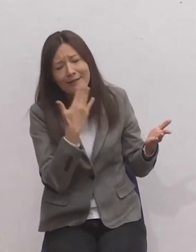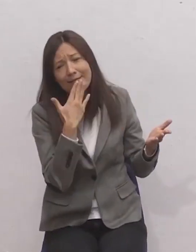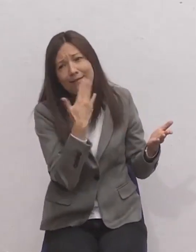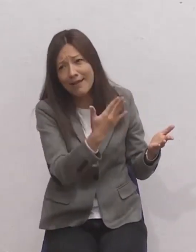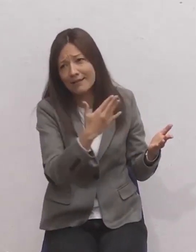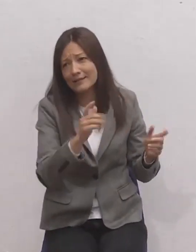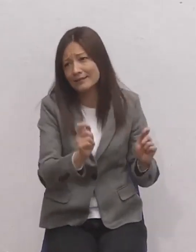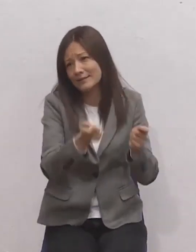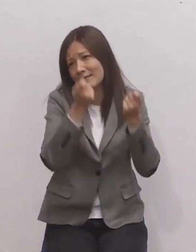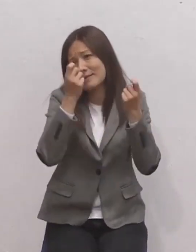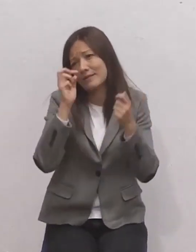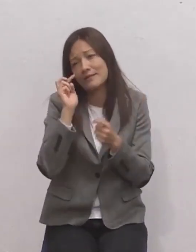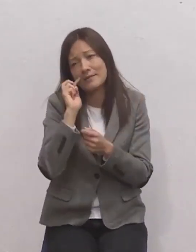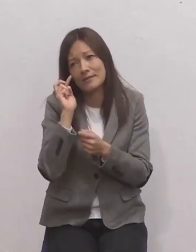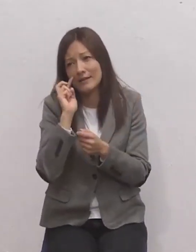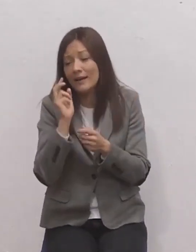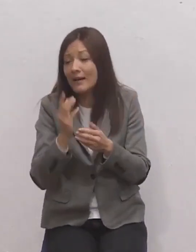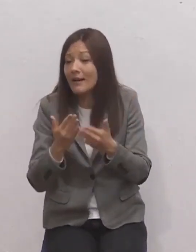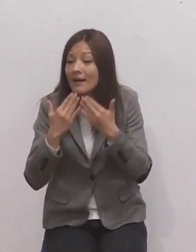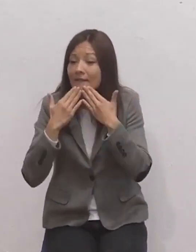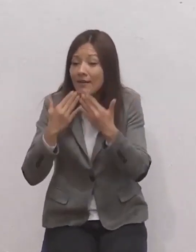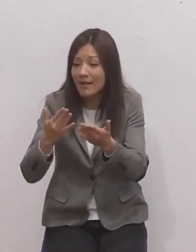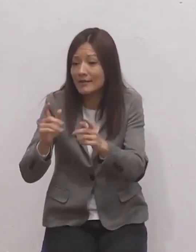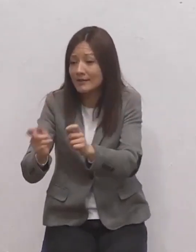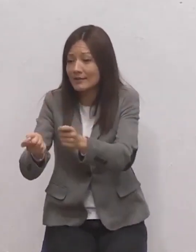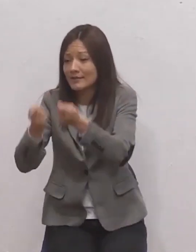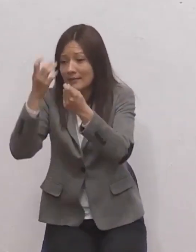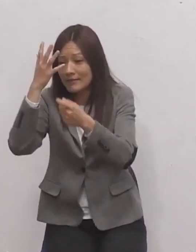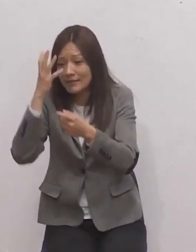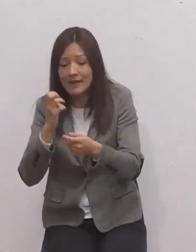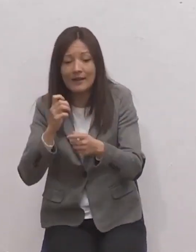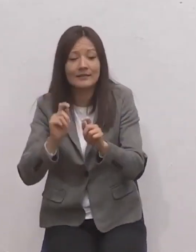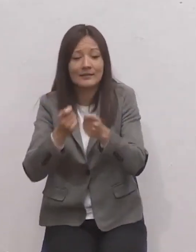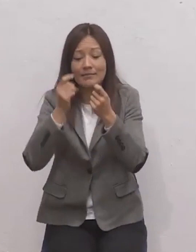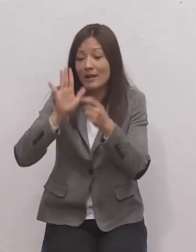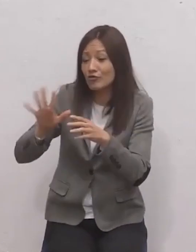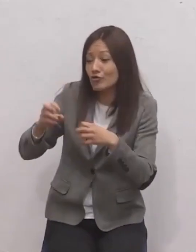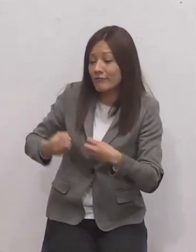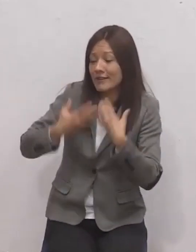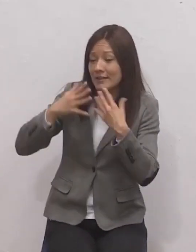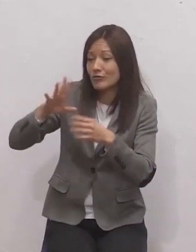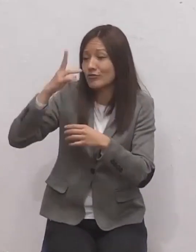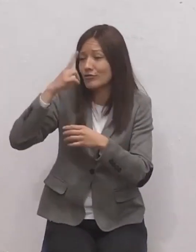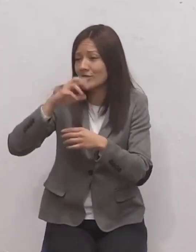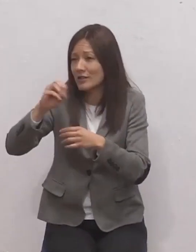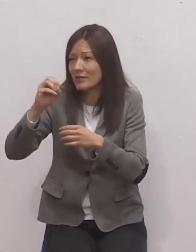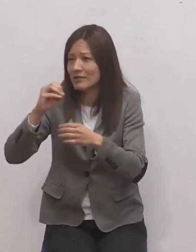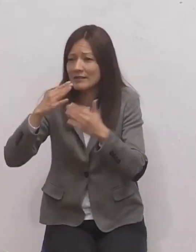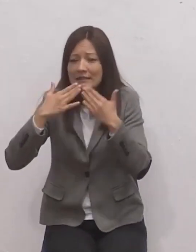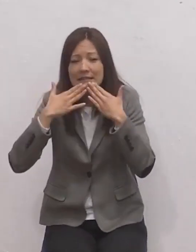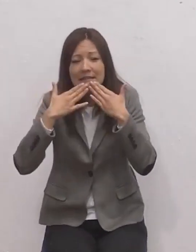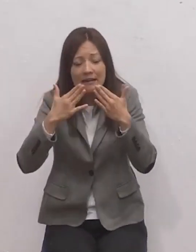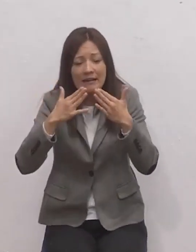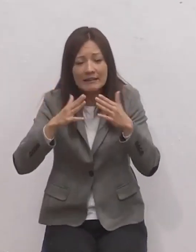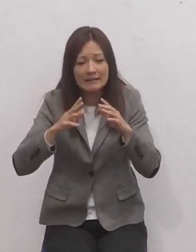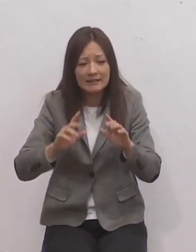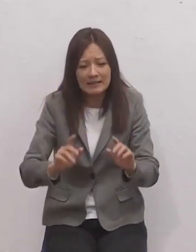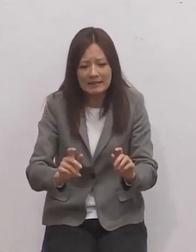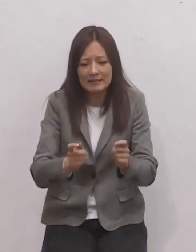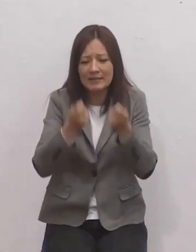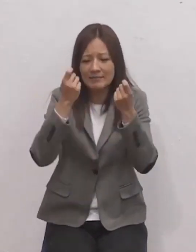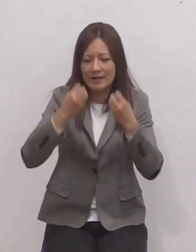Paola, Jesús. Gracias por salvar su vida y la de sus hijos, Señor. Gracias por salvar la vida de Abraham,